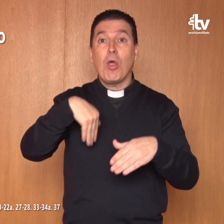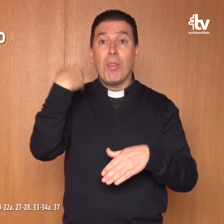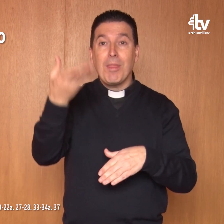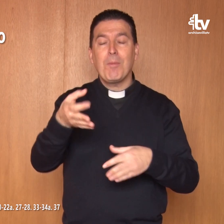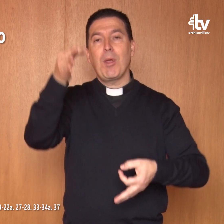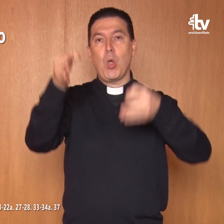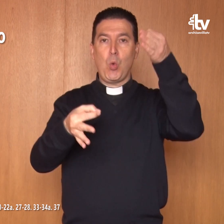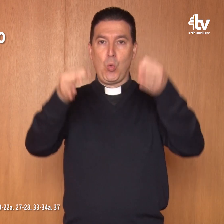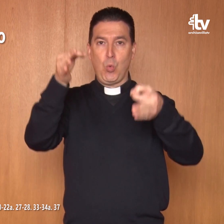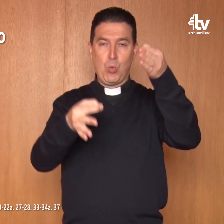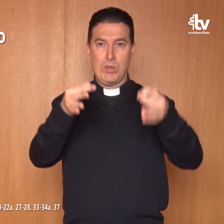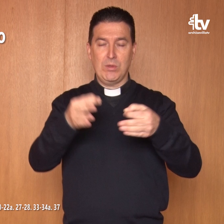será procesado